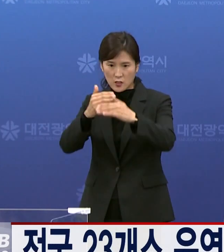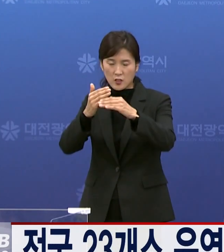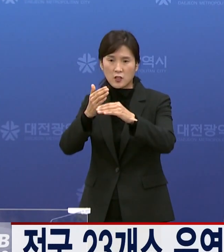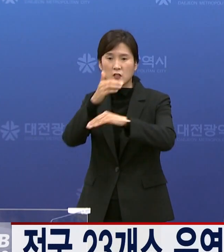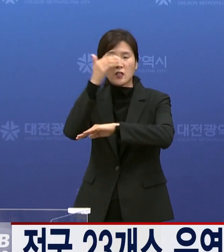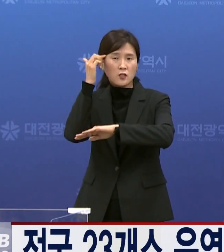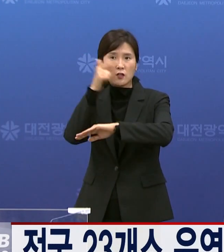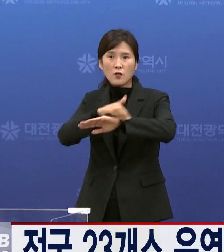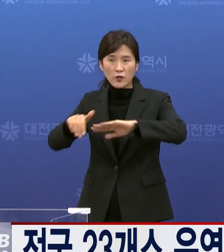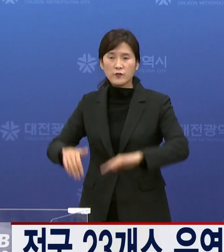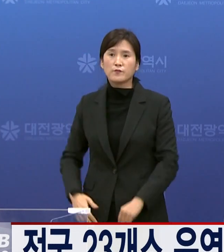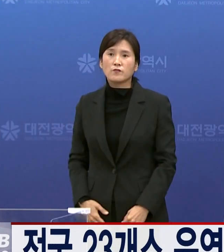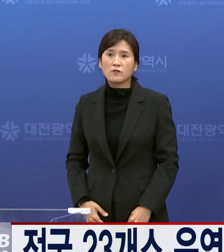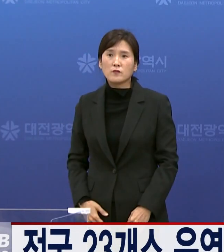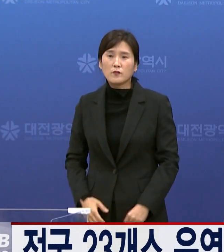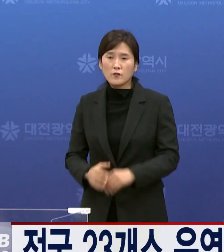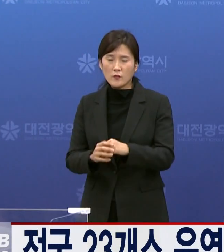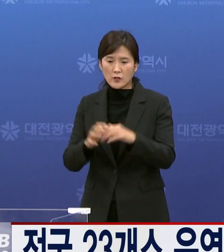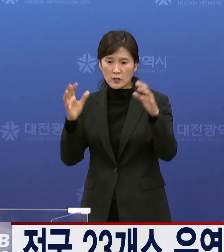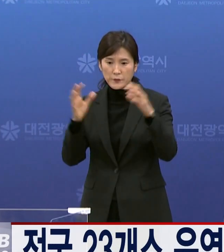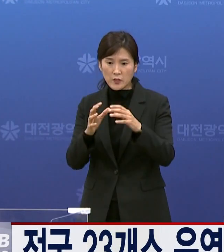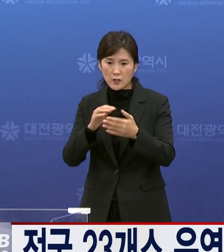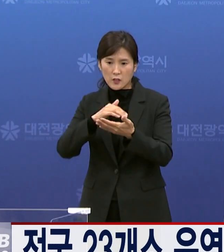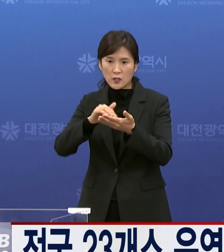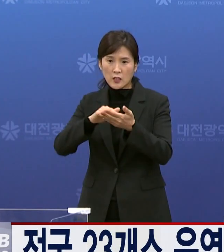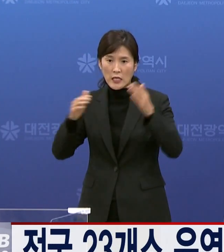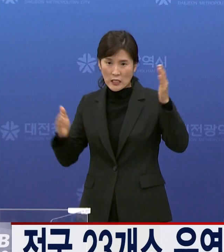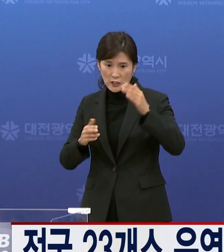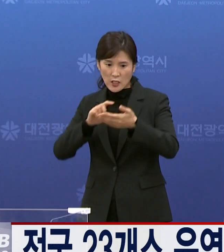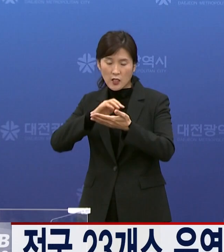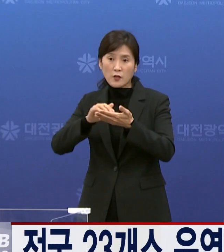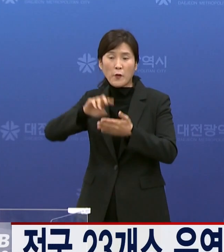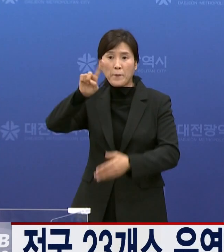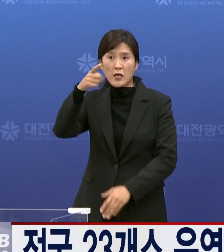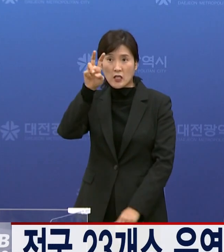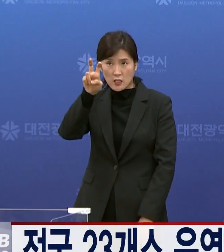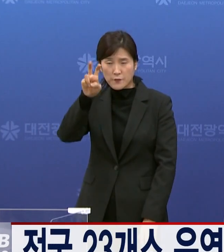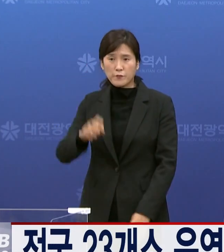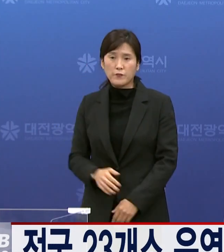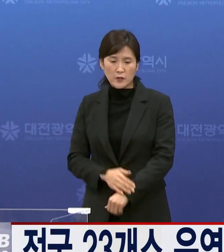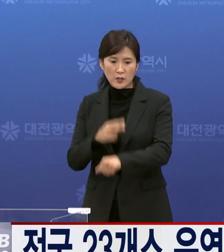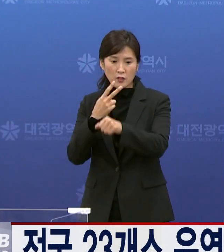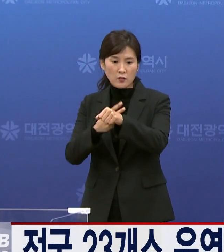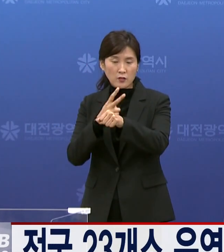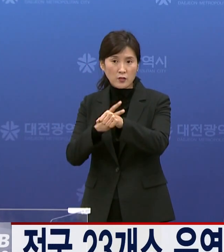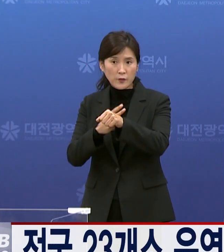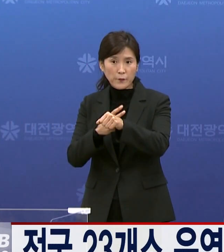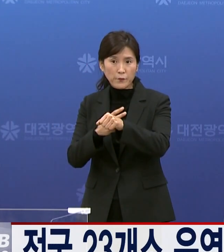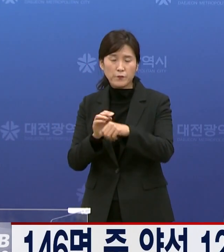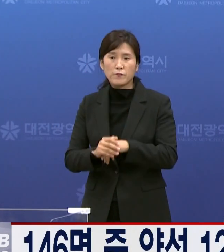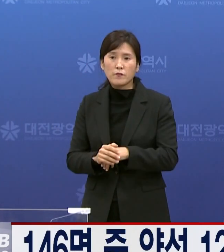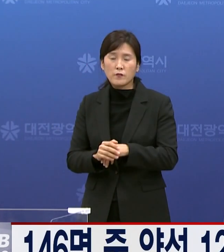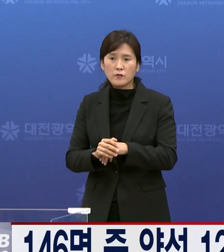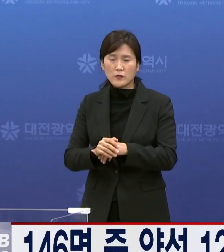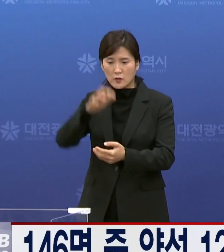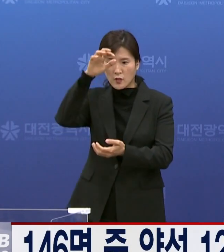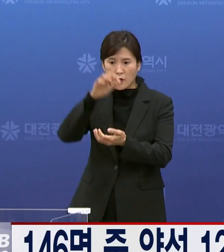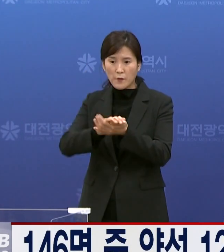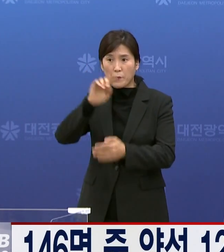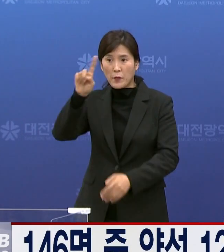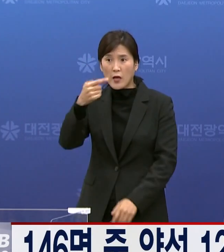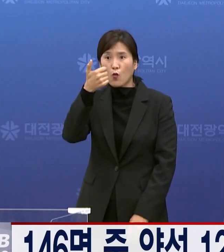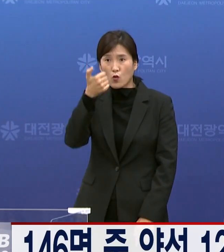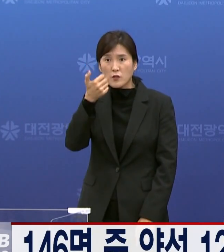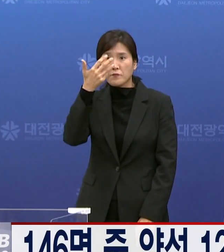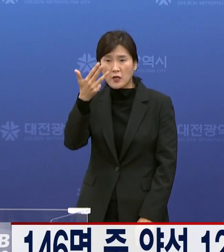집단 발생한 본 시설은 학생 120명, 교직원 등 38명으로 총